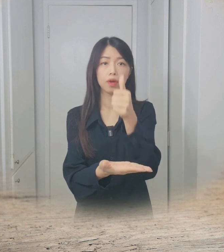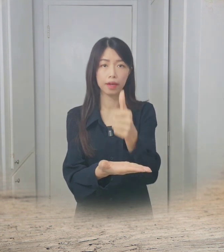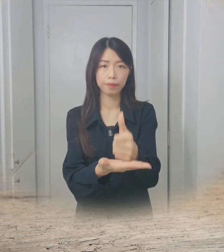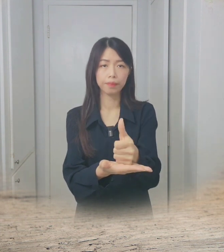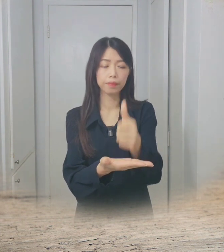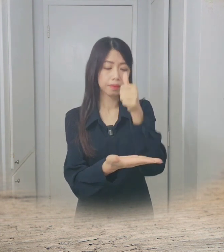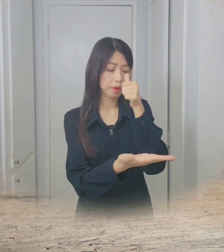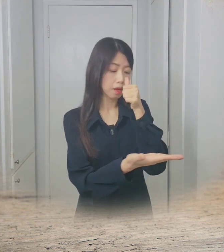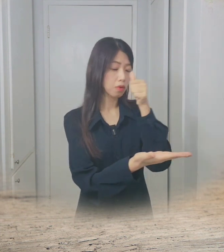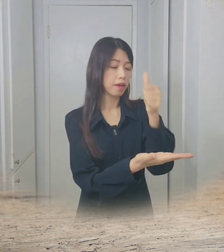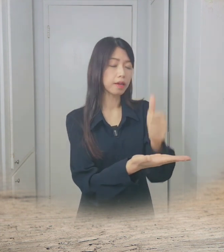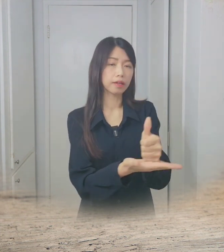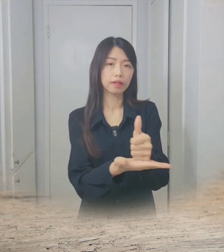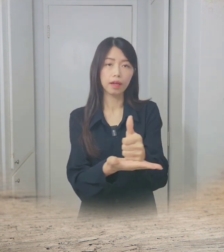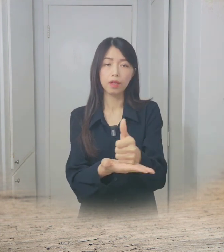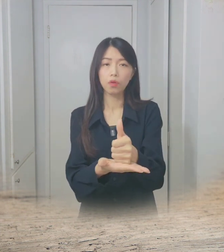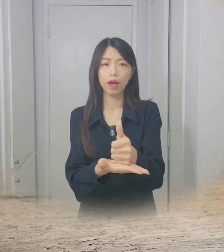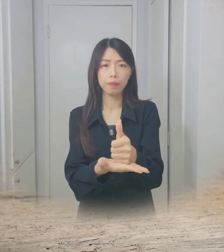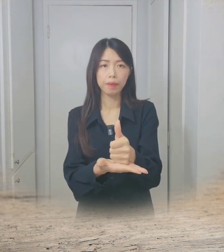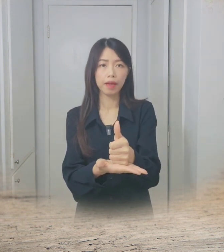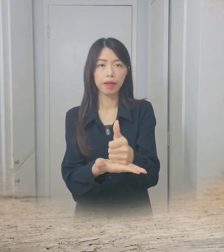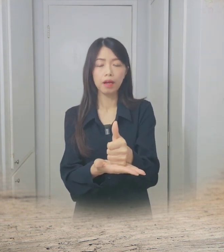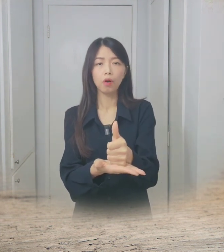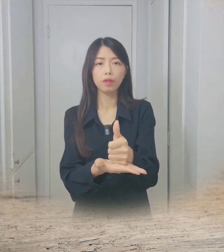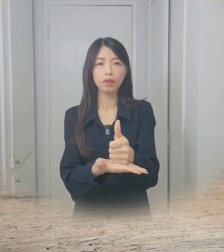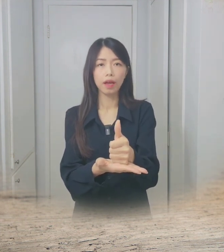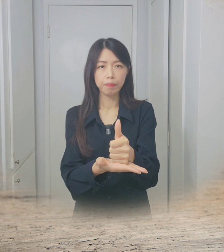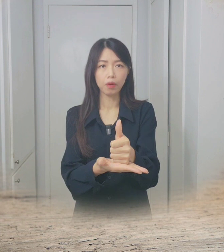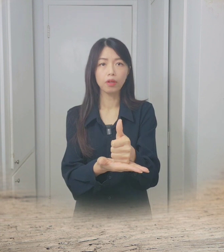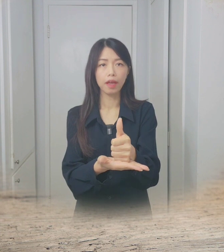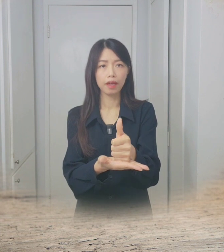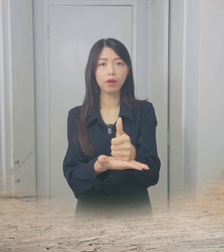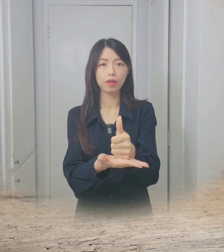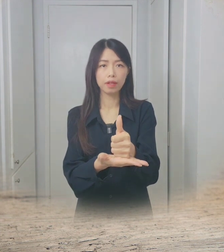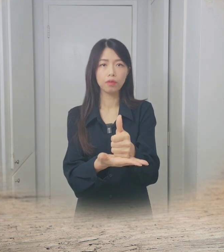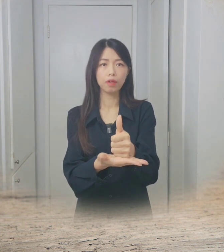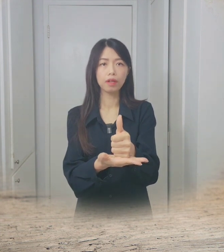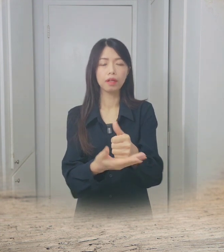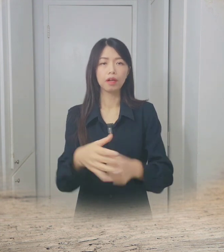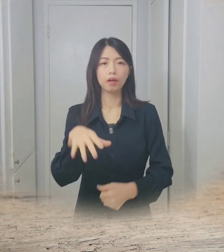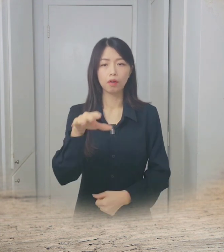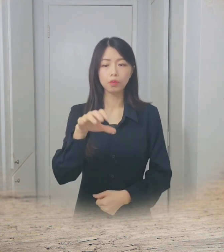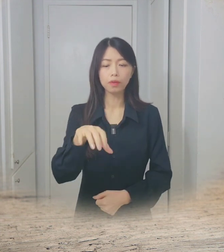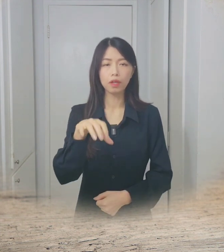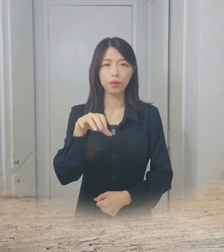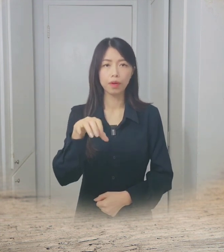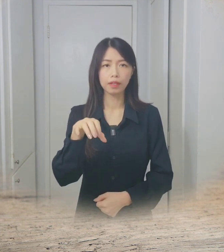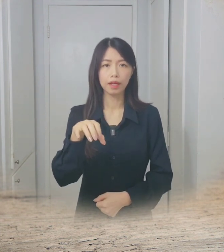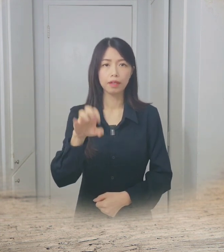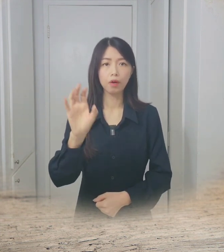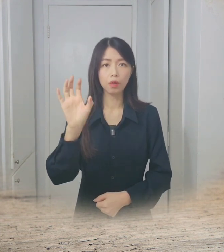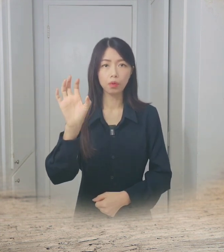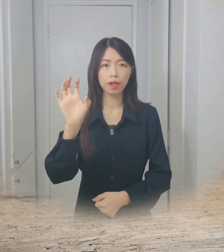죄 죄 죄앞에 어디어디앞에 어디어디애라고 한 뜻의 수어는 손등이